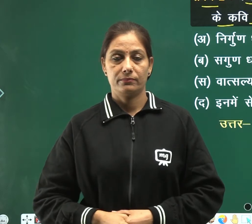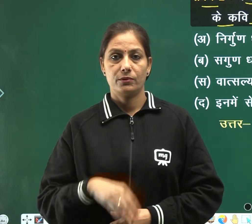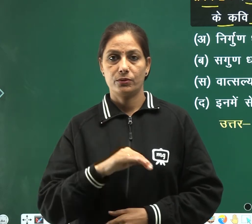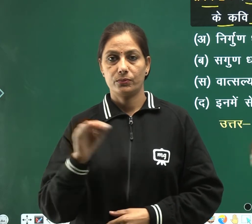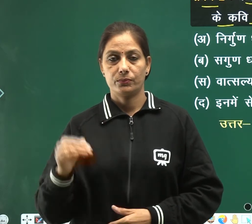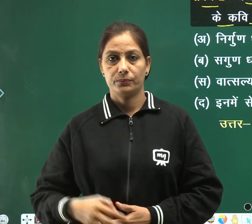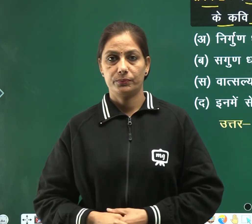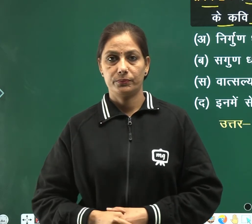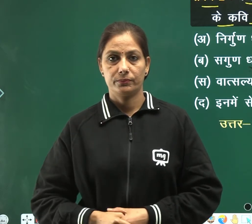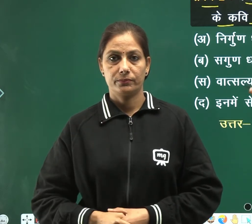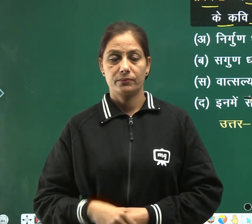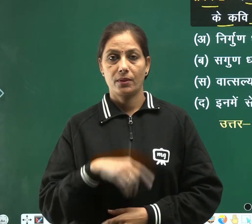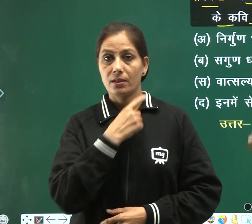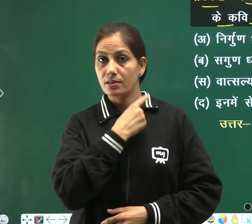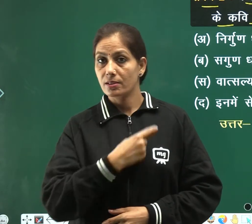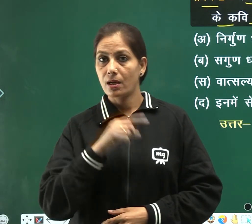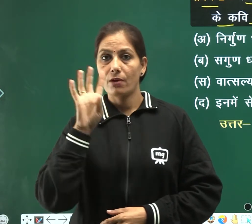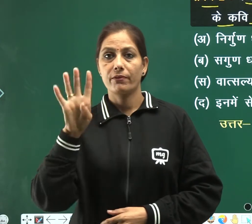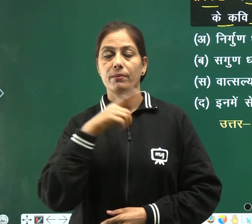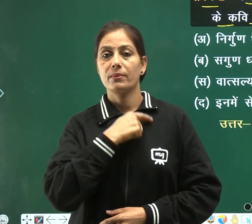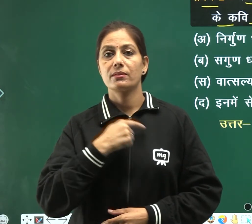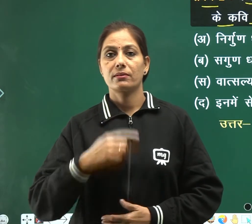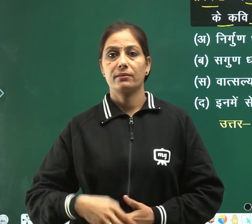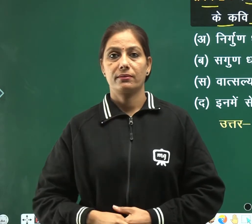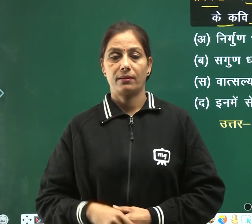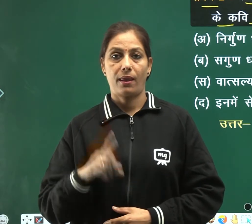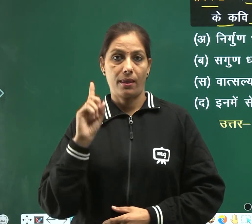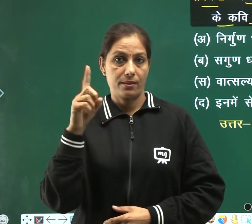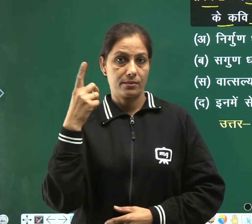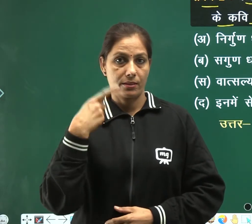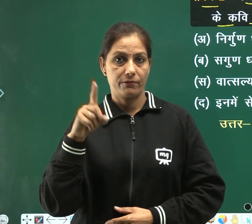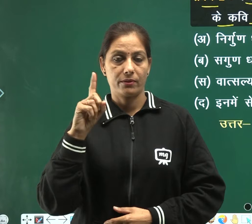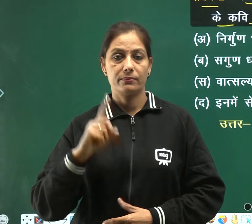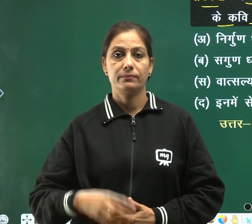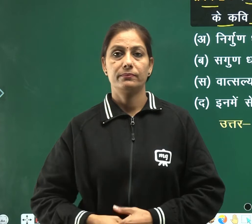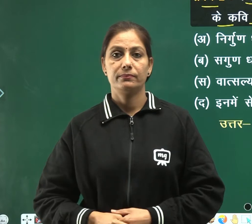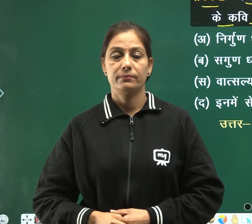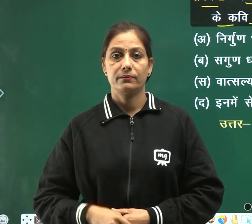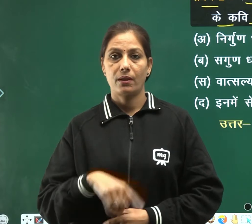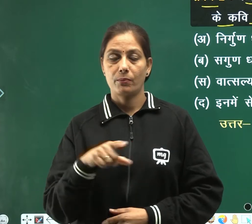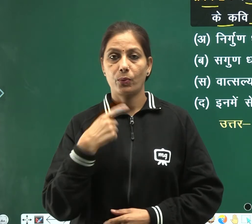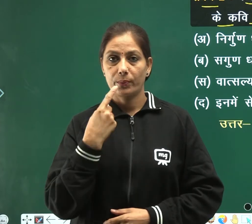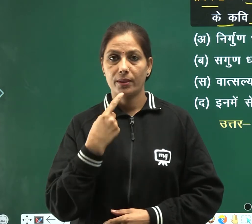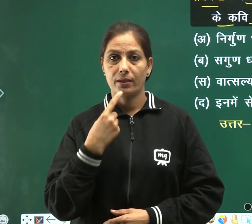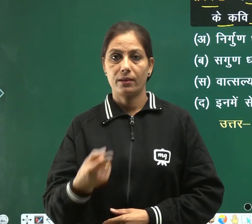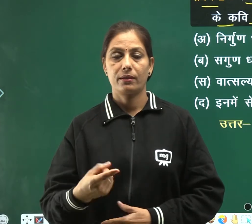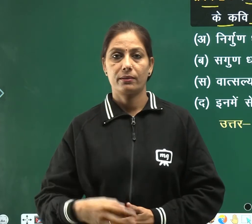बच्चों, इन 4 विकल्प में से एक सही विकल्प आपको बताना